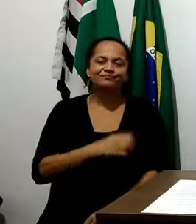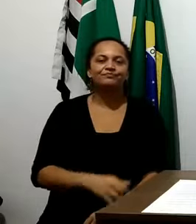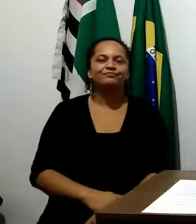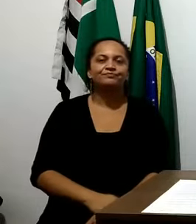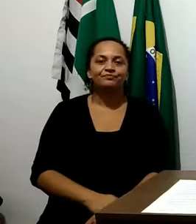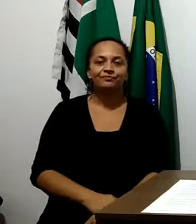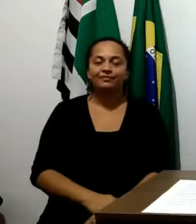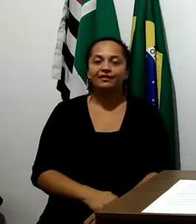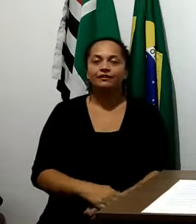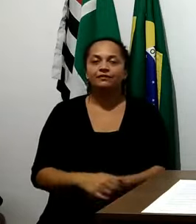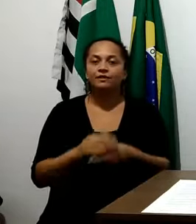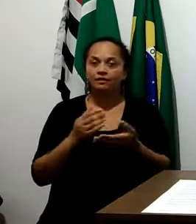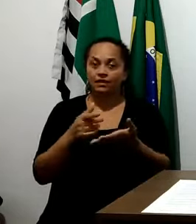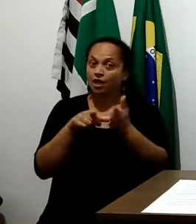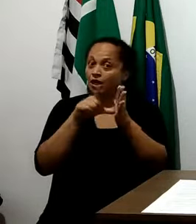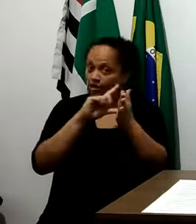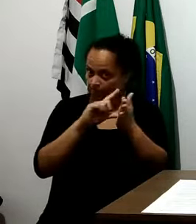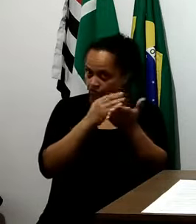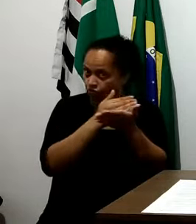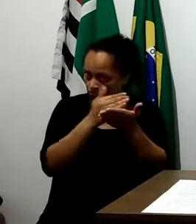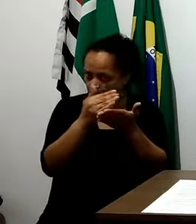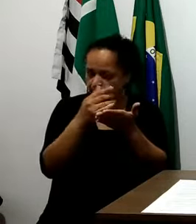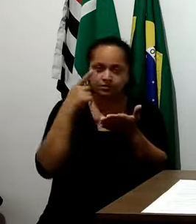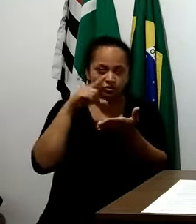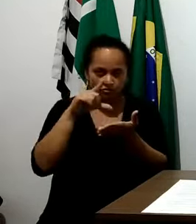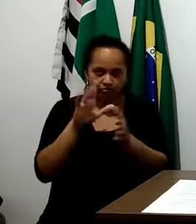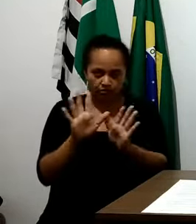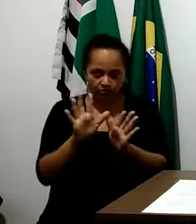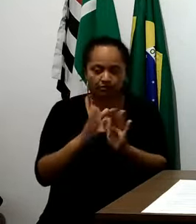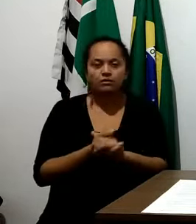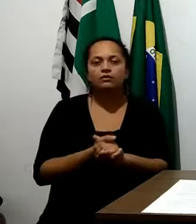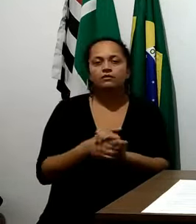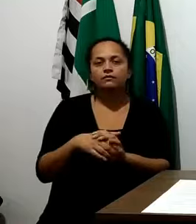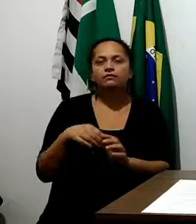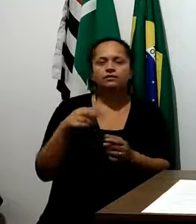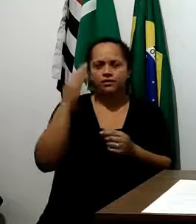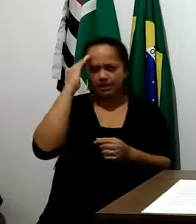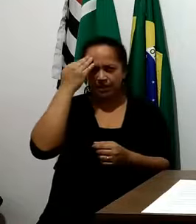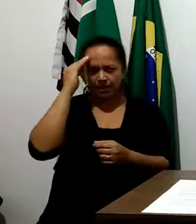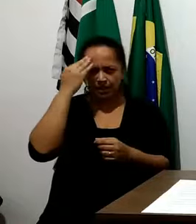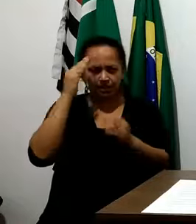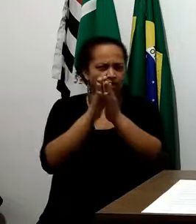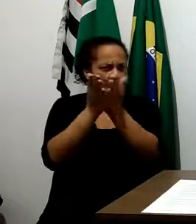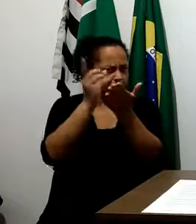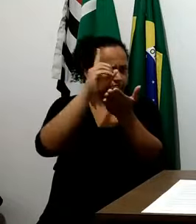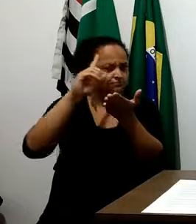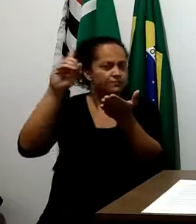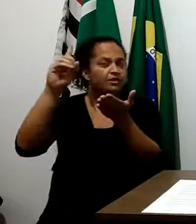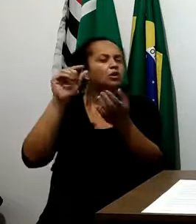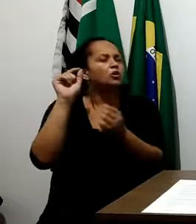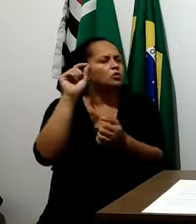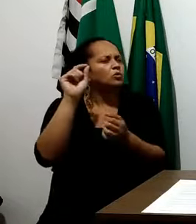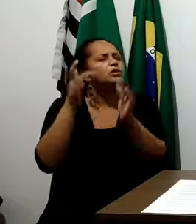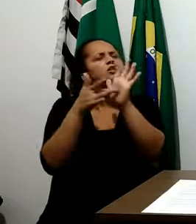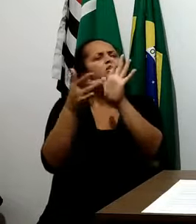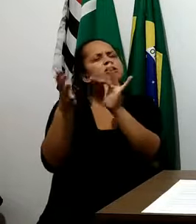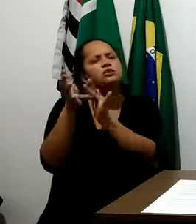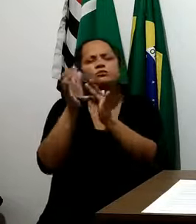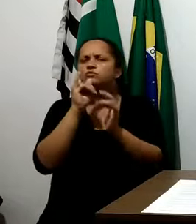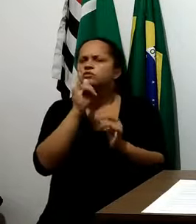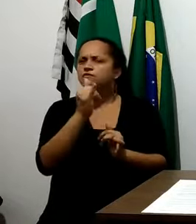apenas, antes de passarmos novamente versículo por versículo, e entendermos o que Jesus está tentando